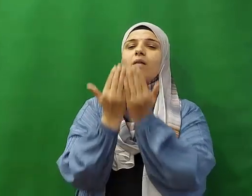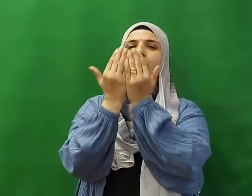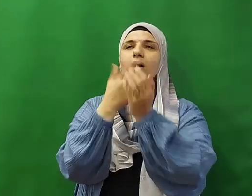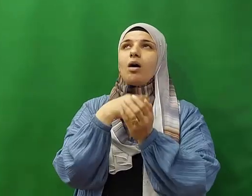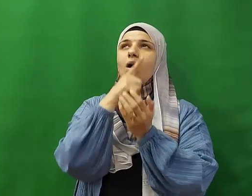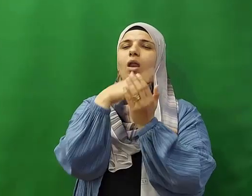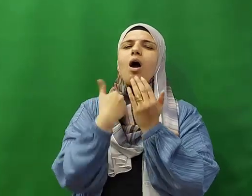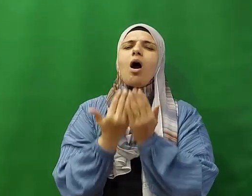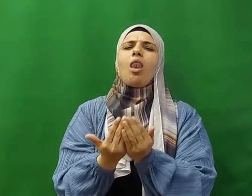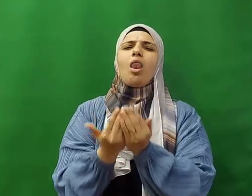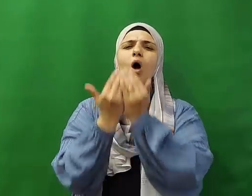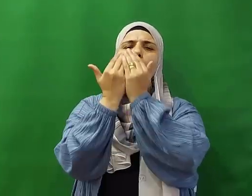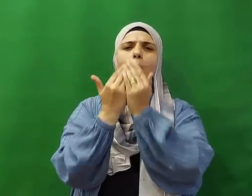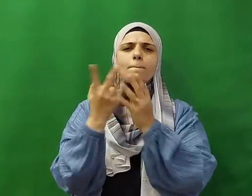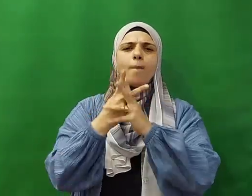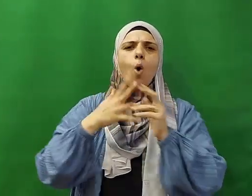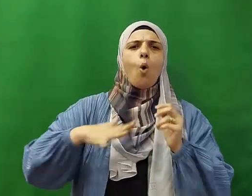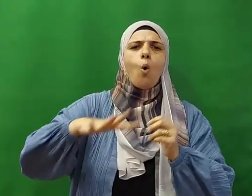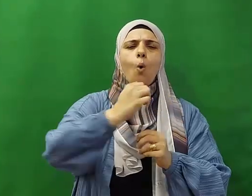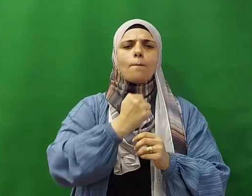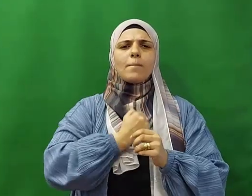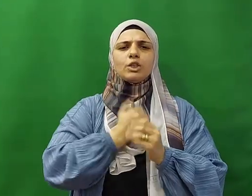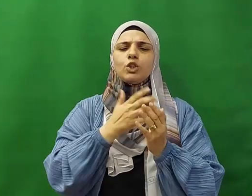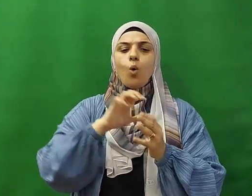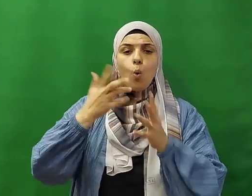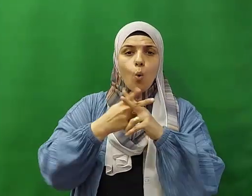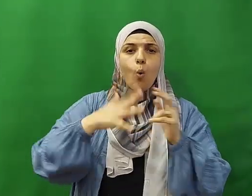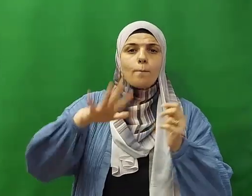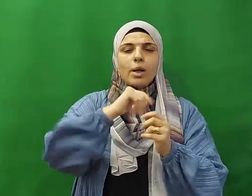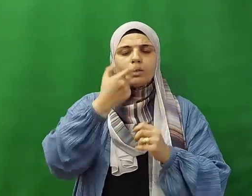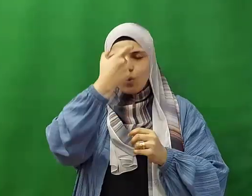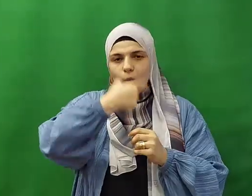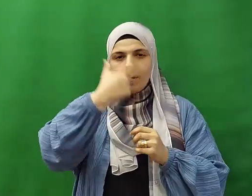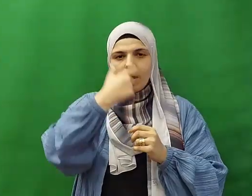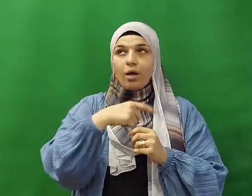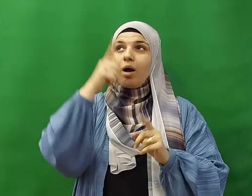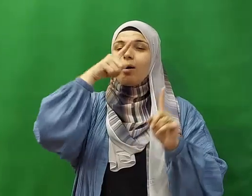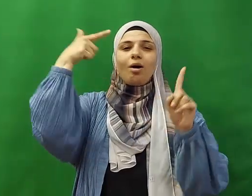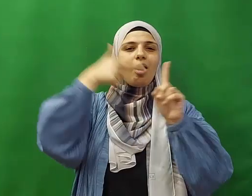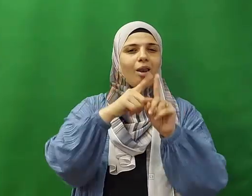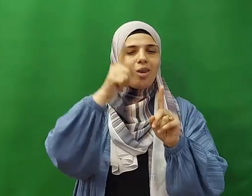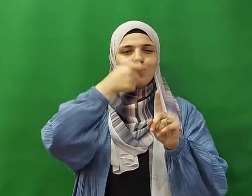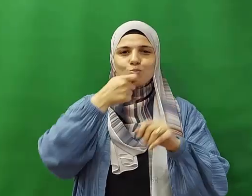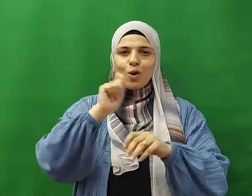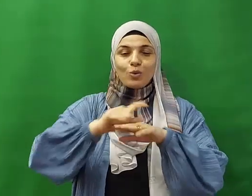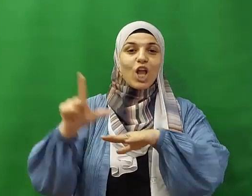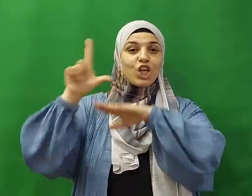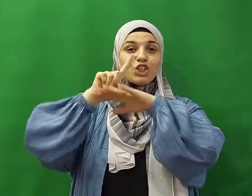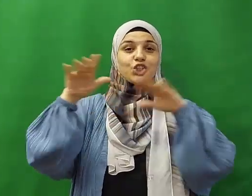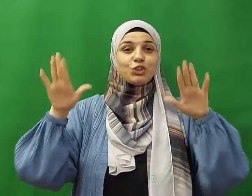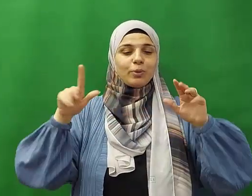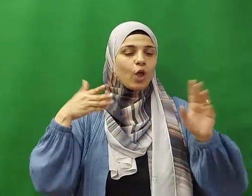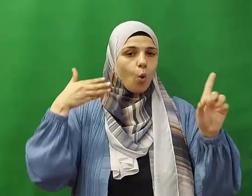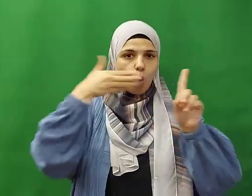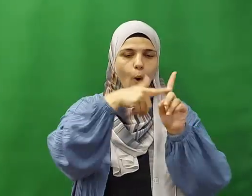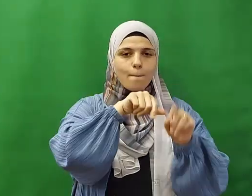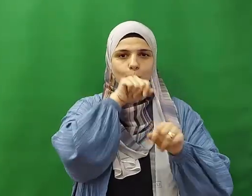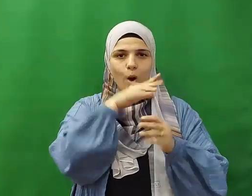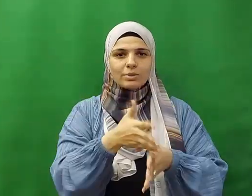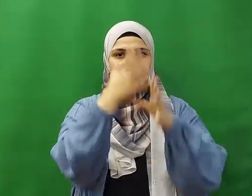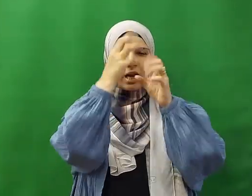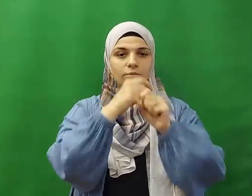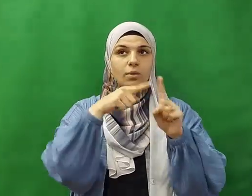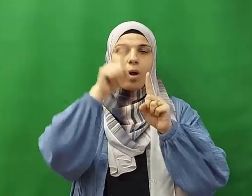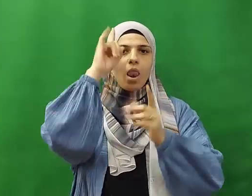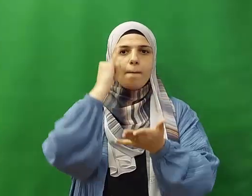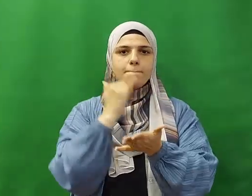يديه وقال: اللهم أمتي أمتي، وبكى. فقال الله عز وجل: يا جبريل، اذهب إلى